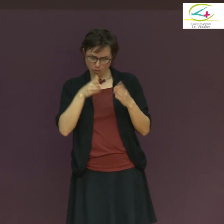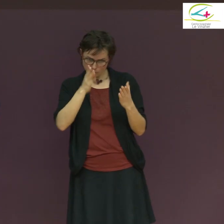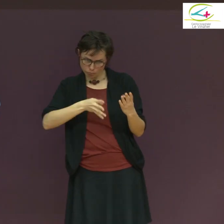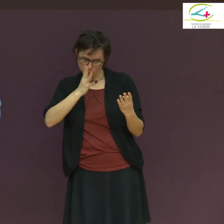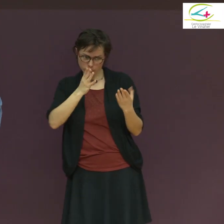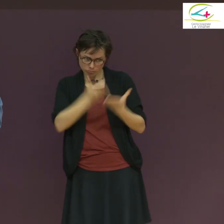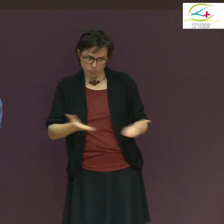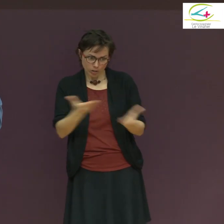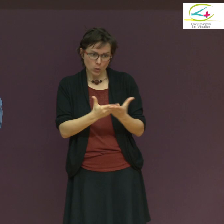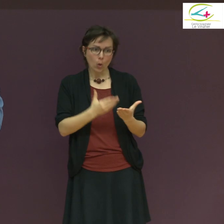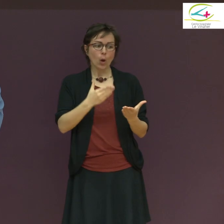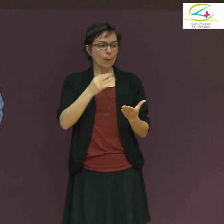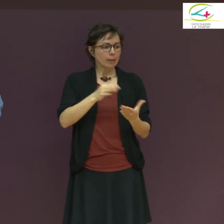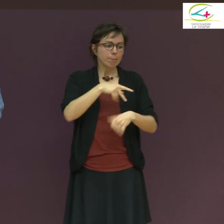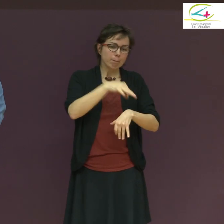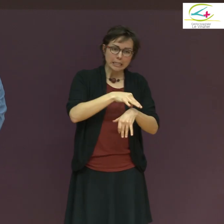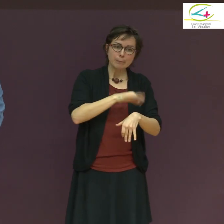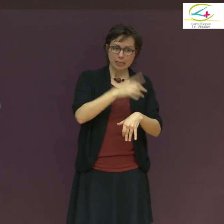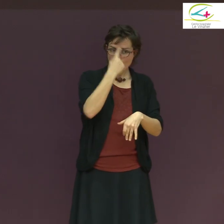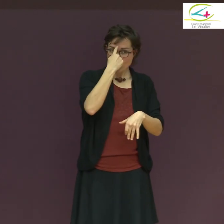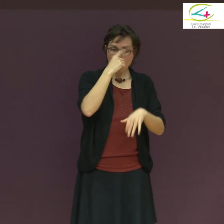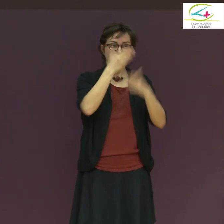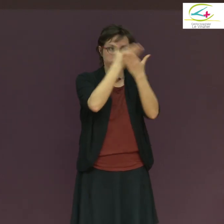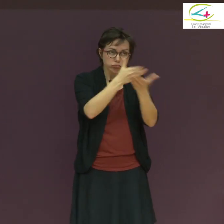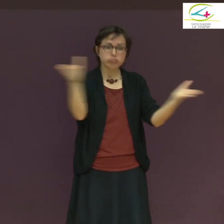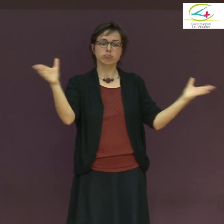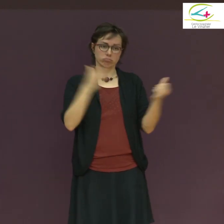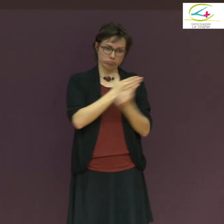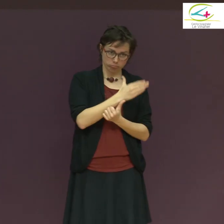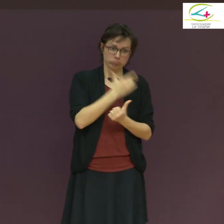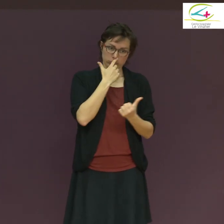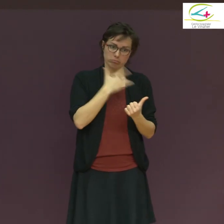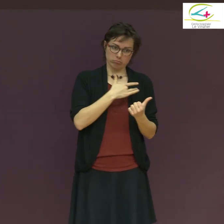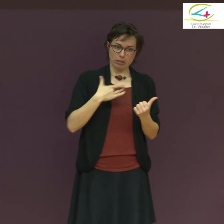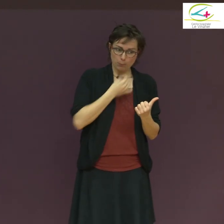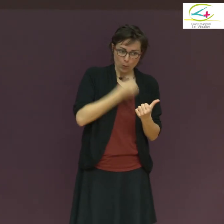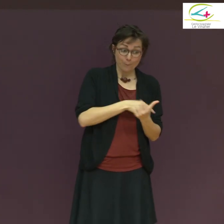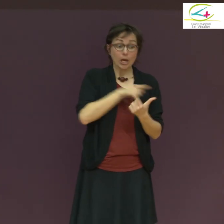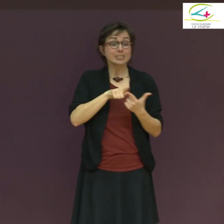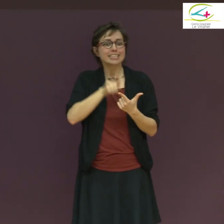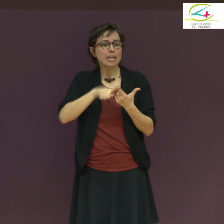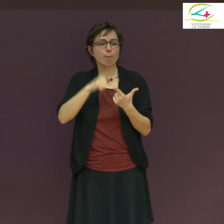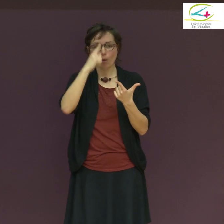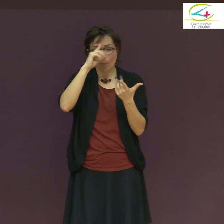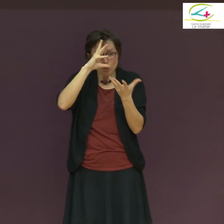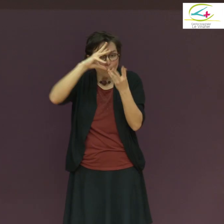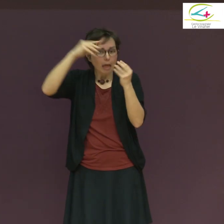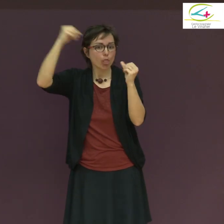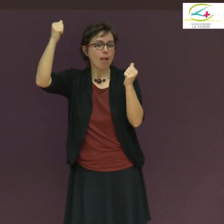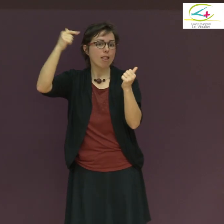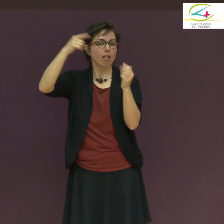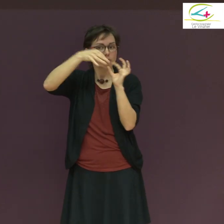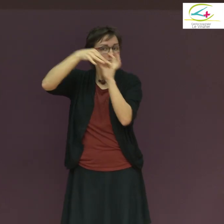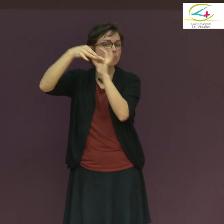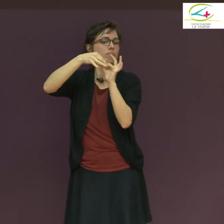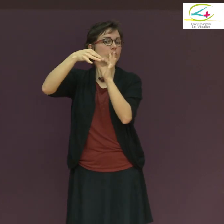répondre sur la maladie mentale au sens très large du terme, mais aller bien aussi sur le côté spirituel, par exemple, quelque chose qu'on fait